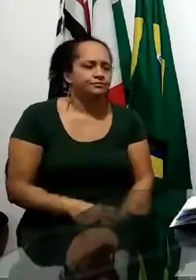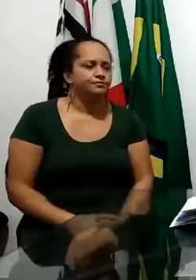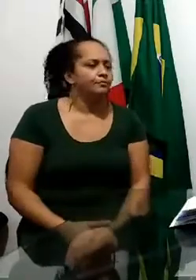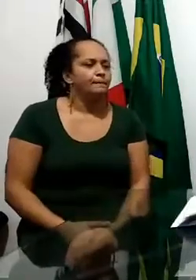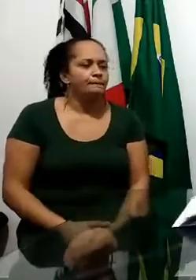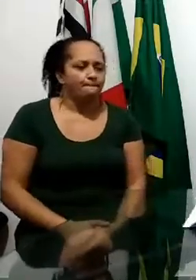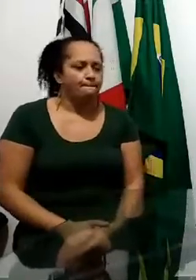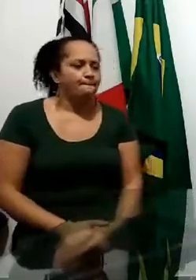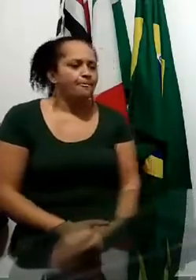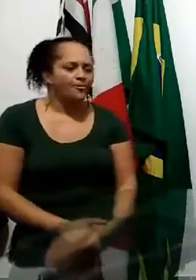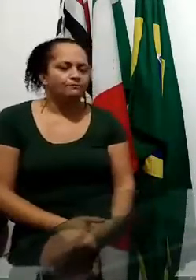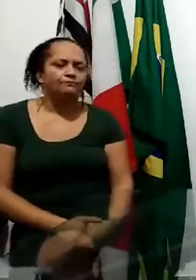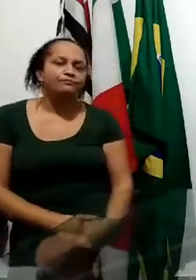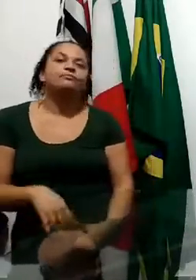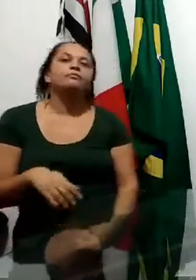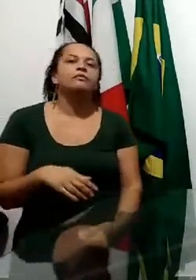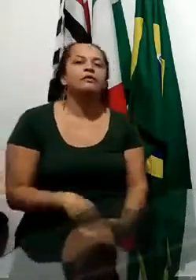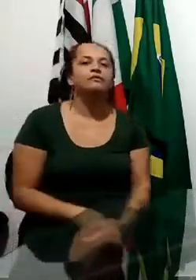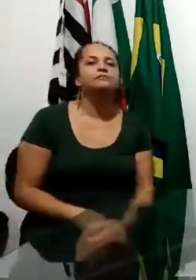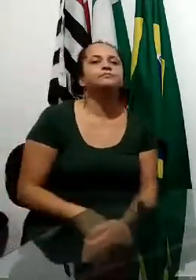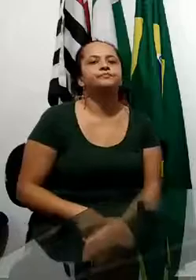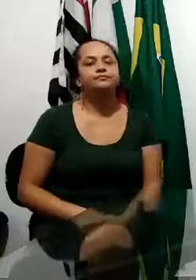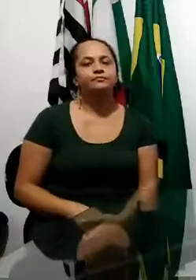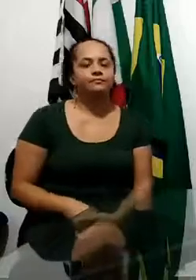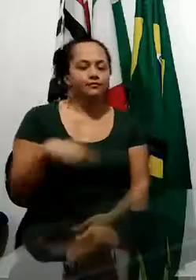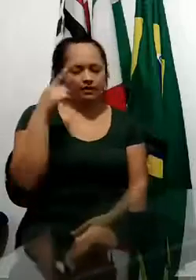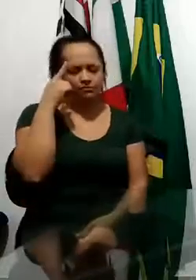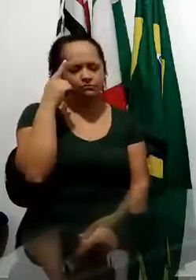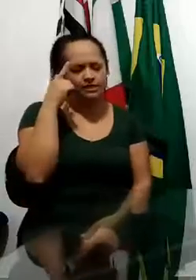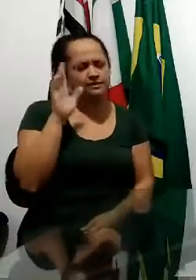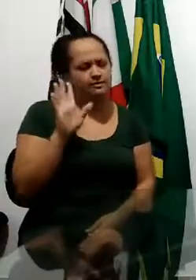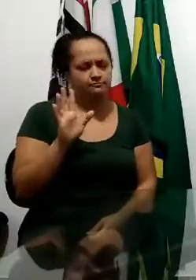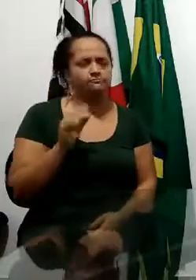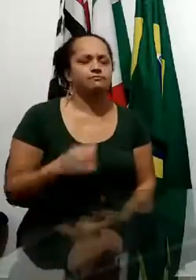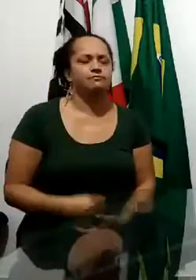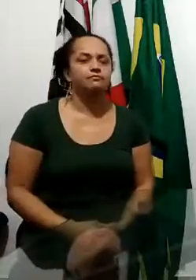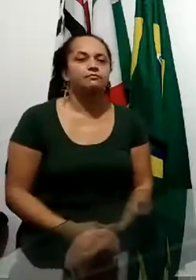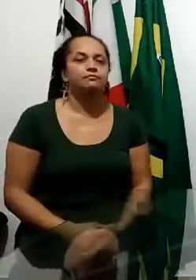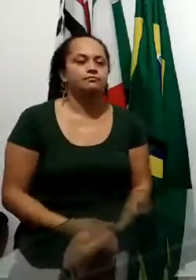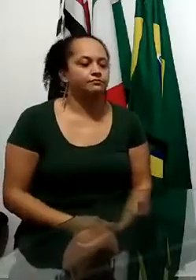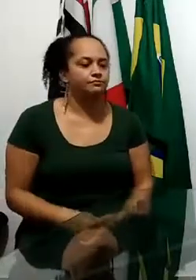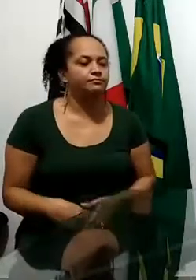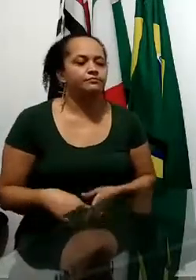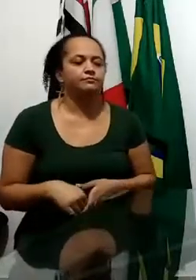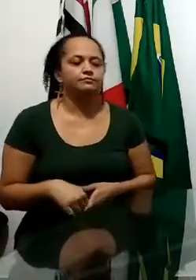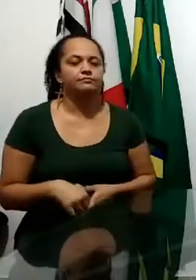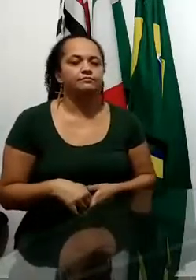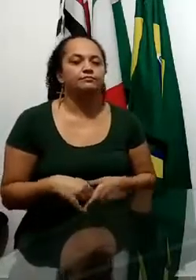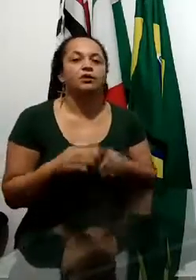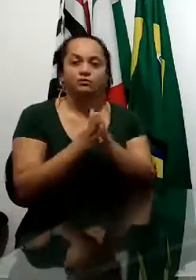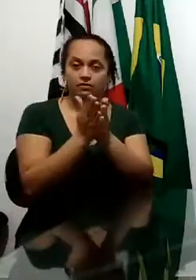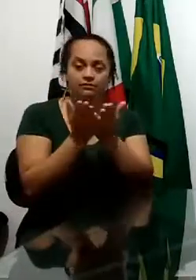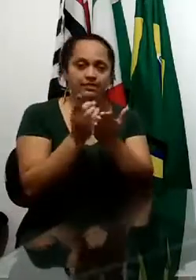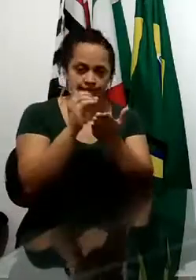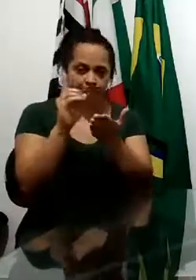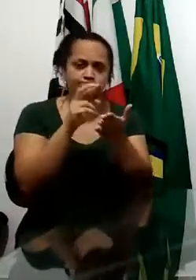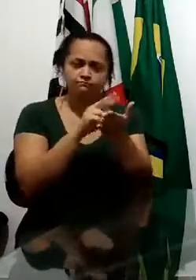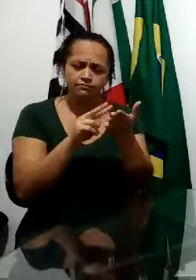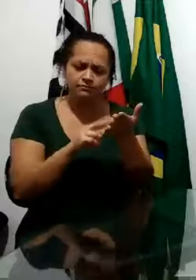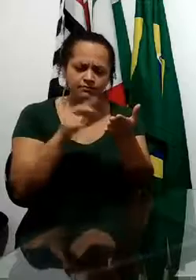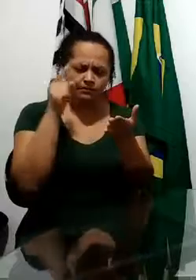dentes. Olha que interessante, né? Então vamos meditar um pouco nessa parábola,